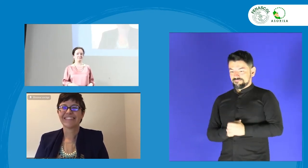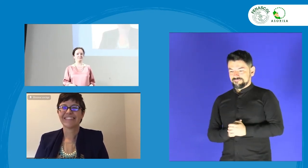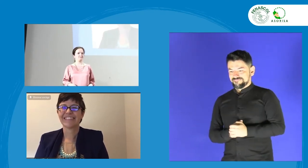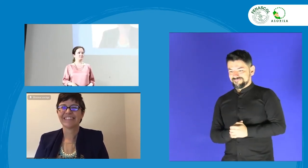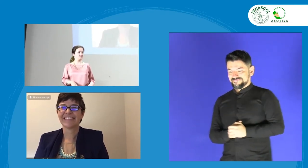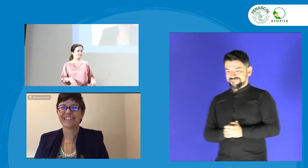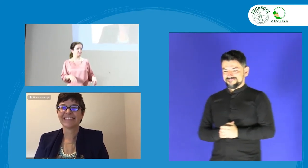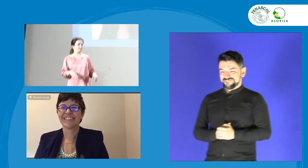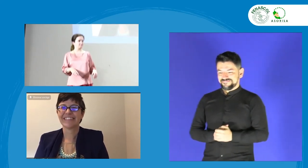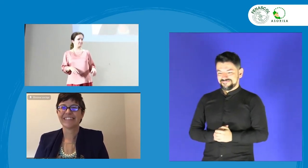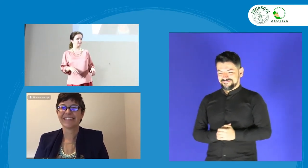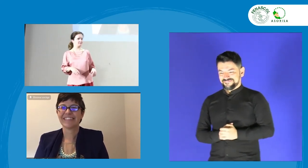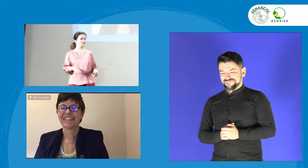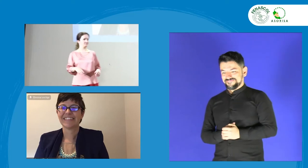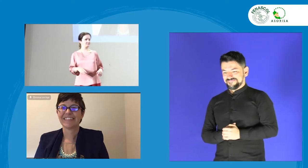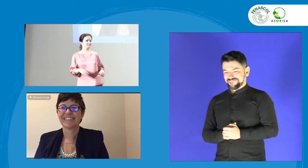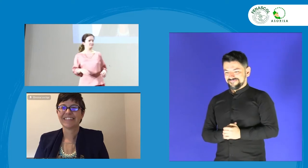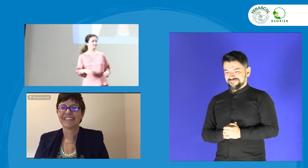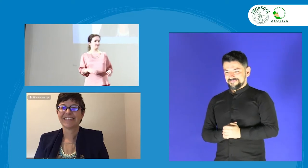Bien.